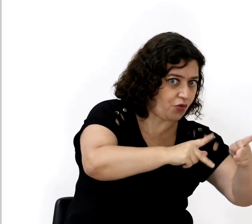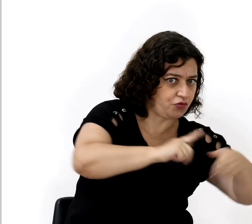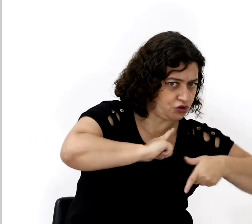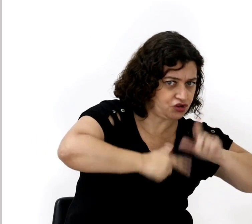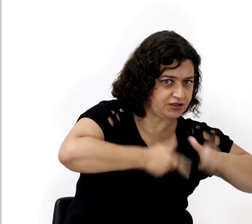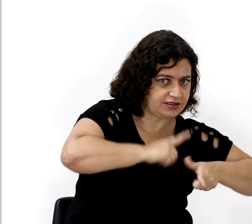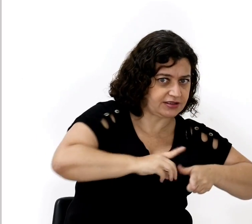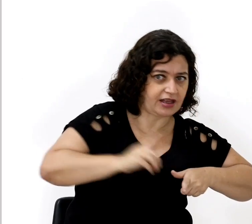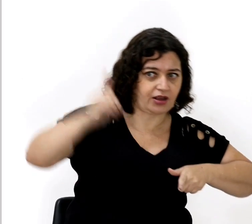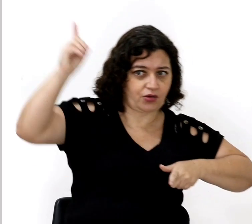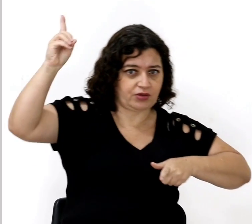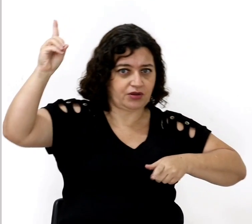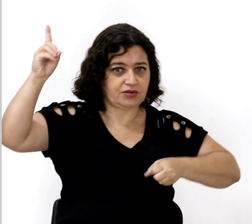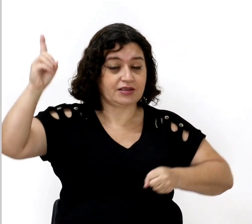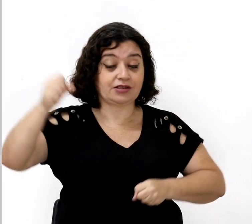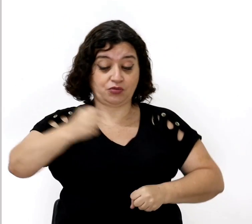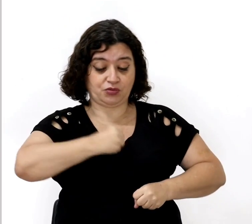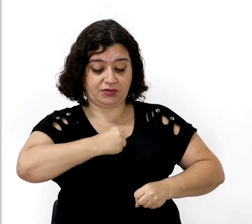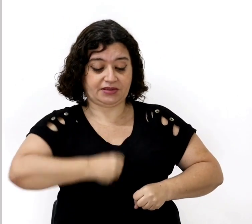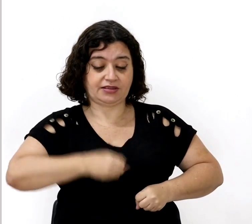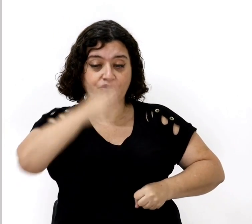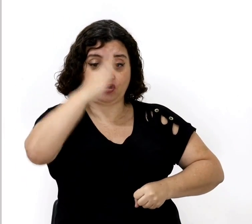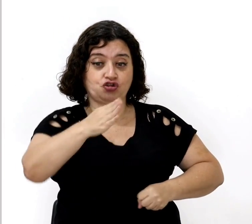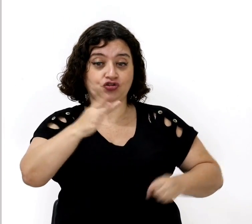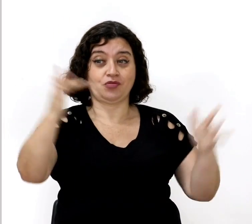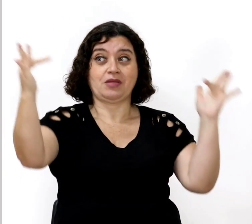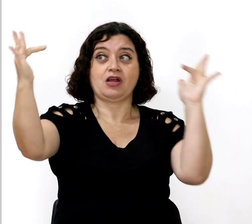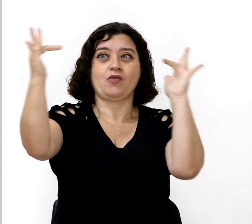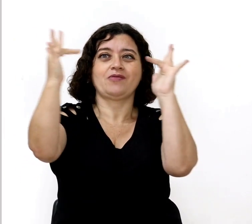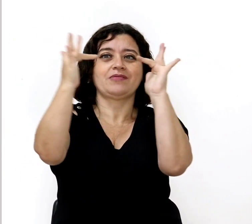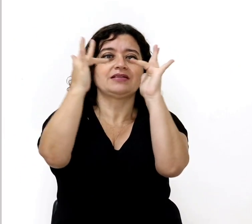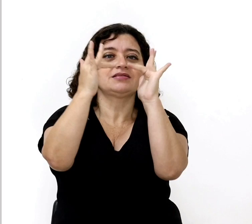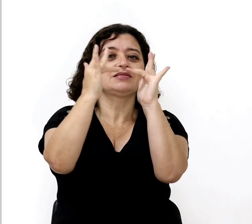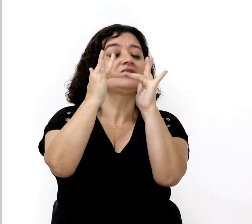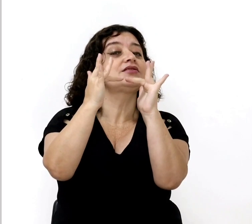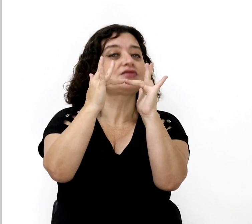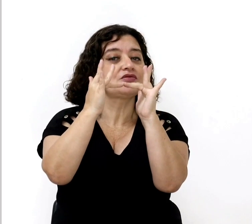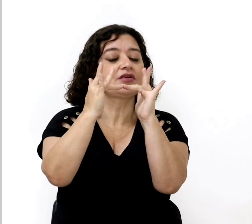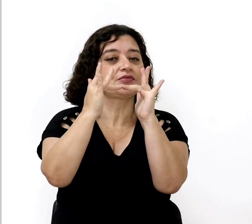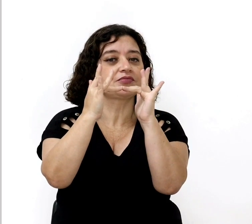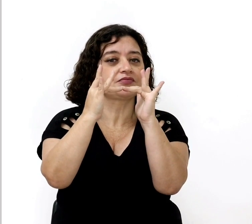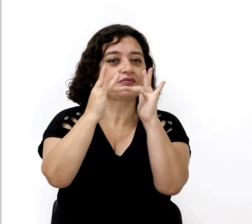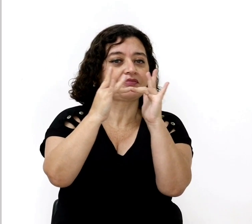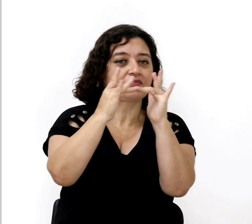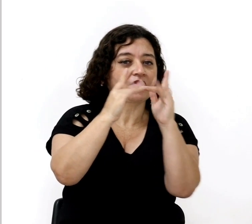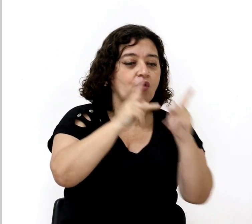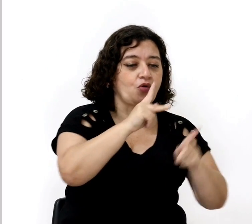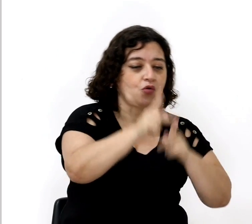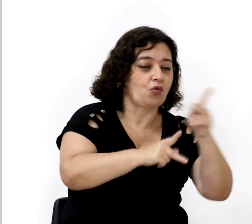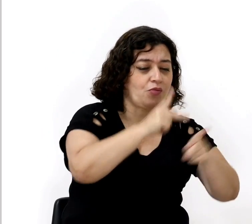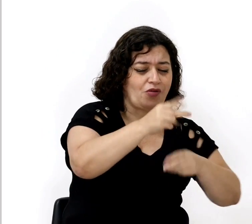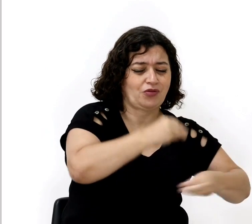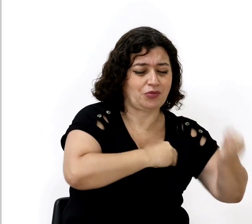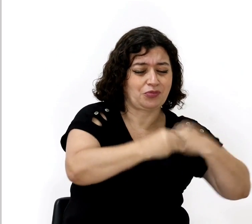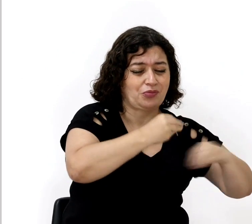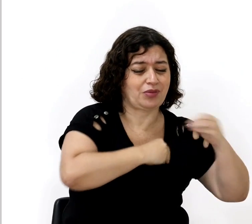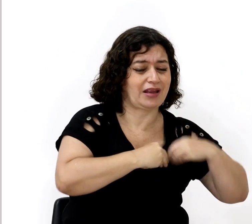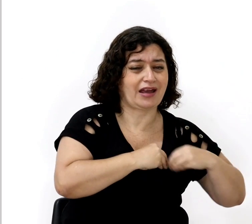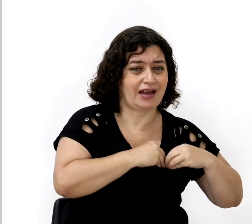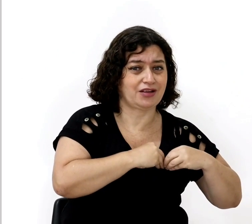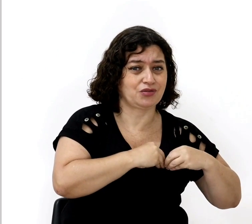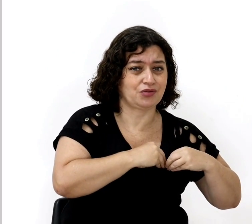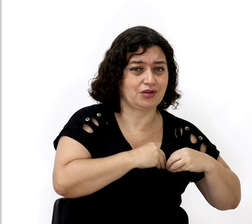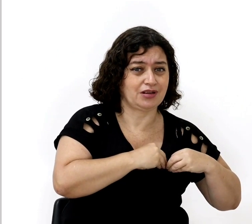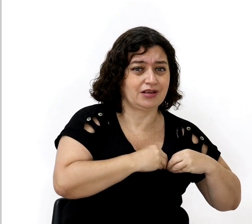acesso a Deus, e Deus, por conta das barreiras do pecado humano, não podia diretamente ir a Israel, porque